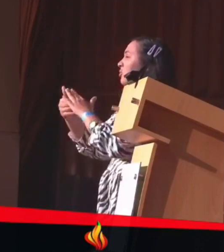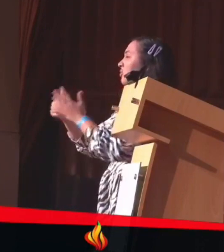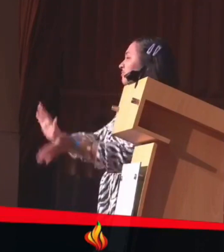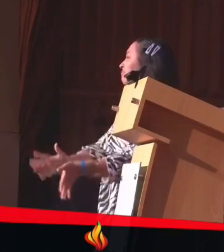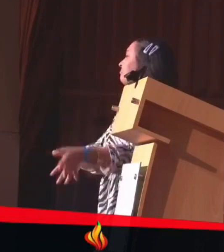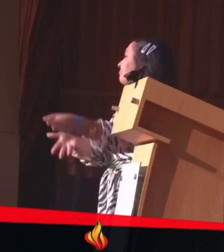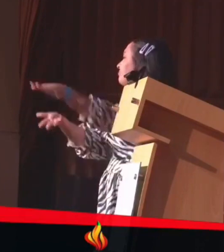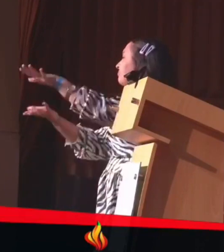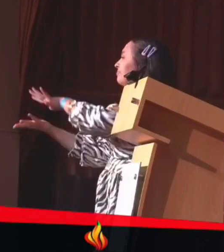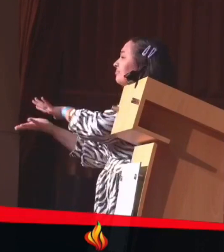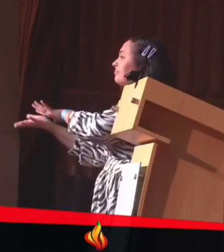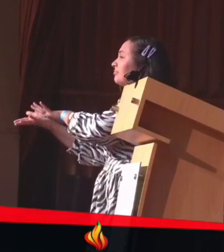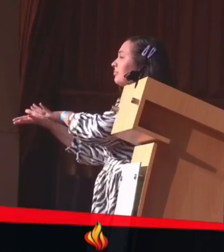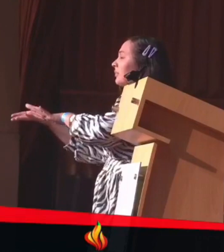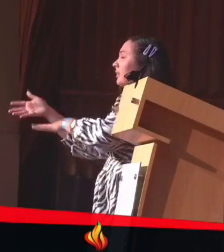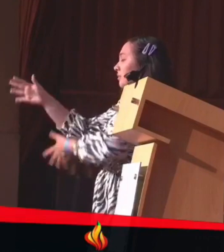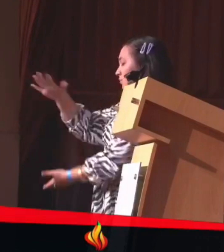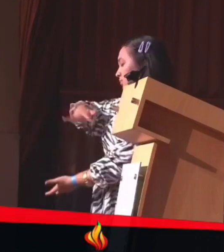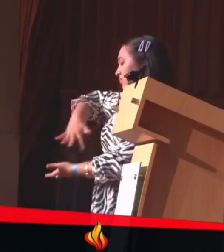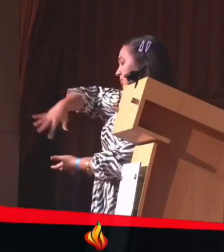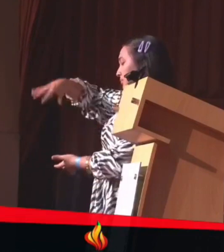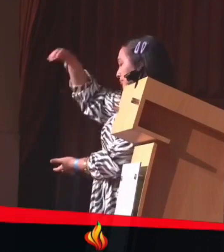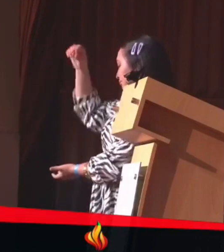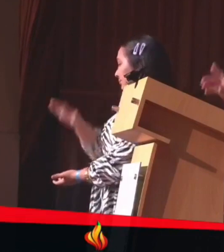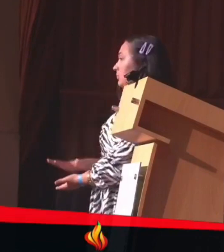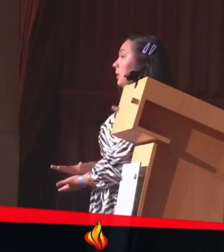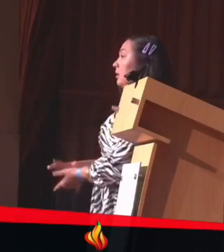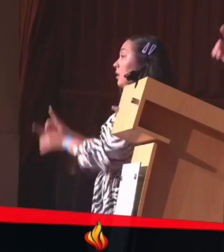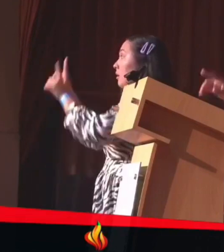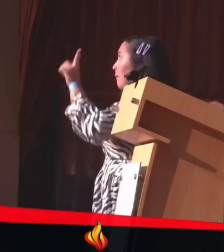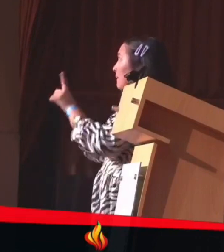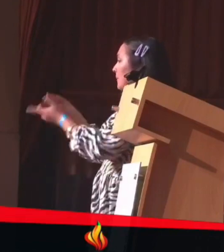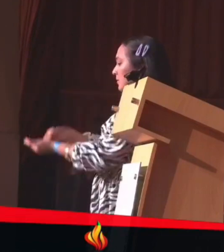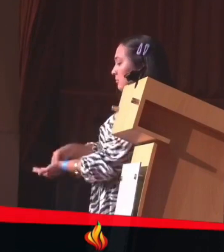halló gracia delante de los ojos de Jehová.